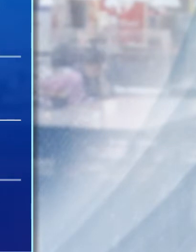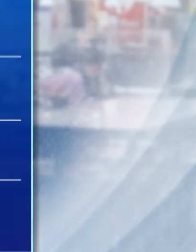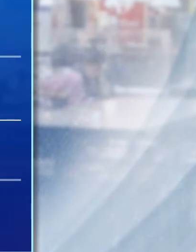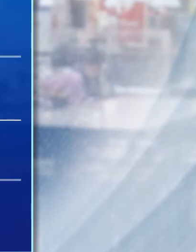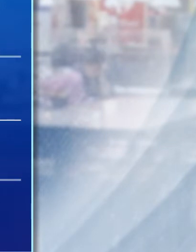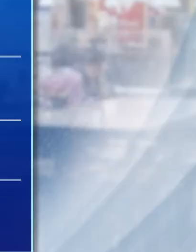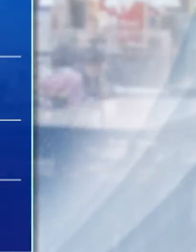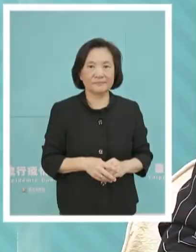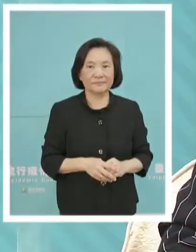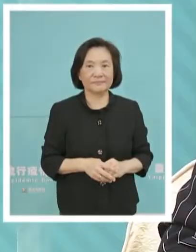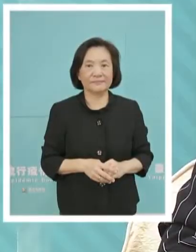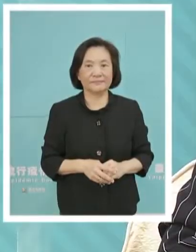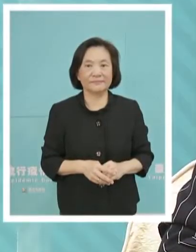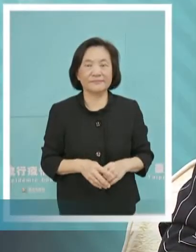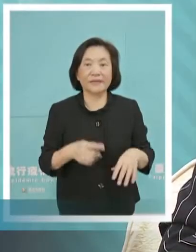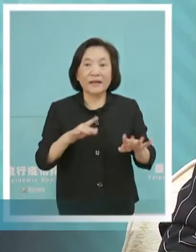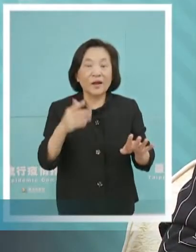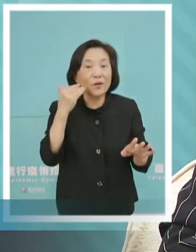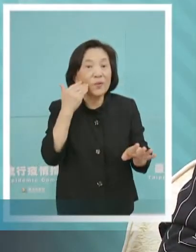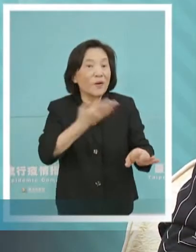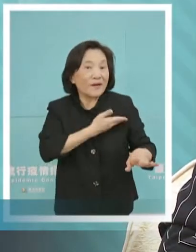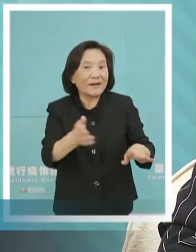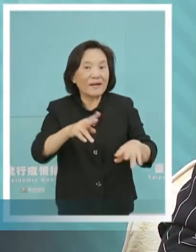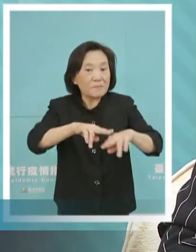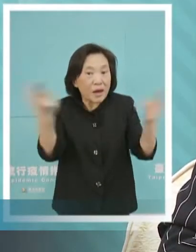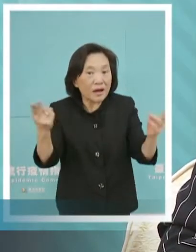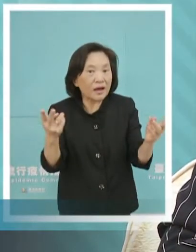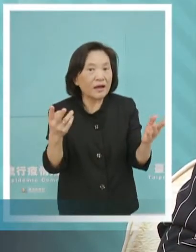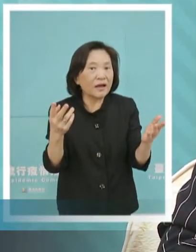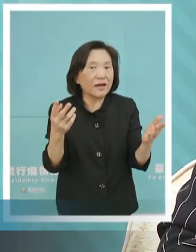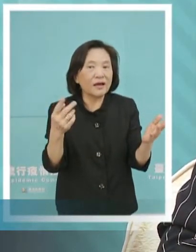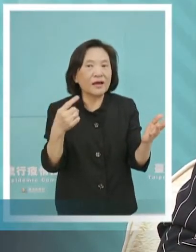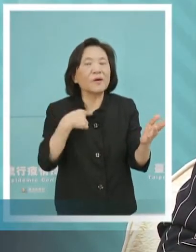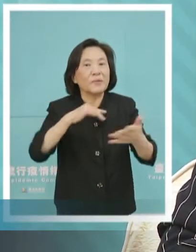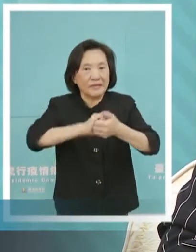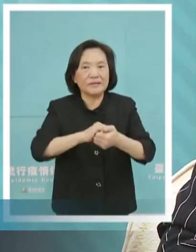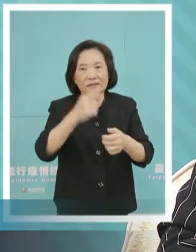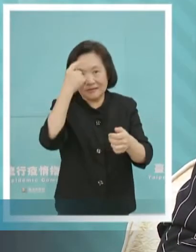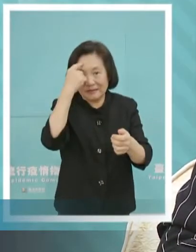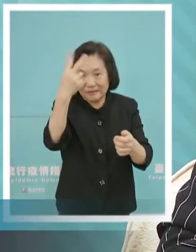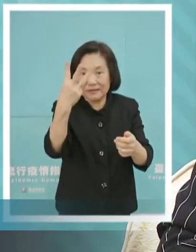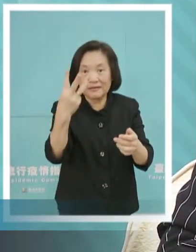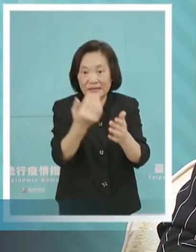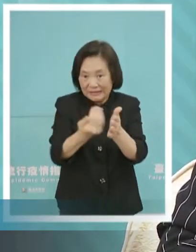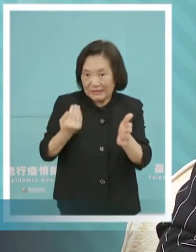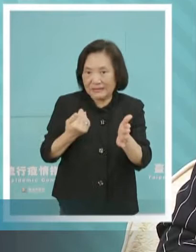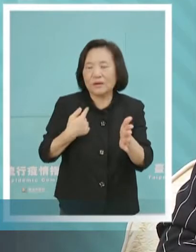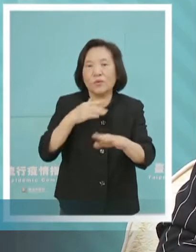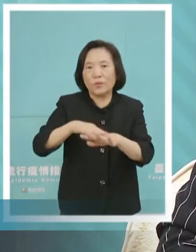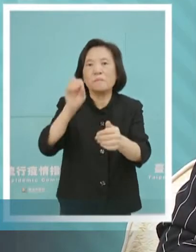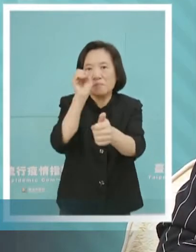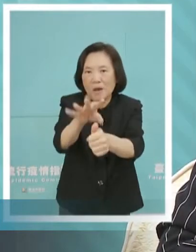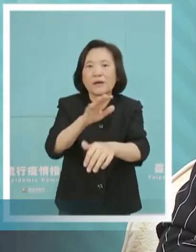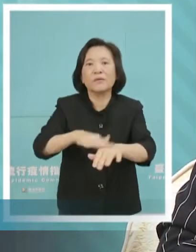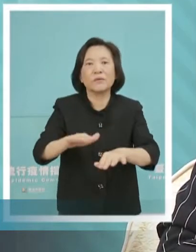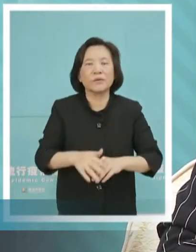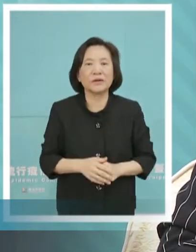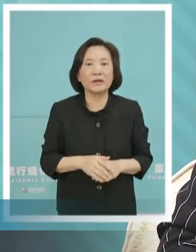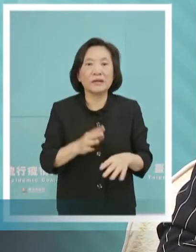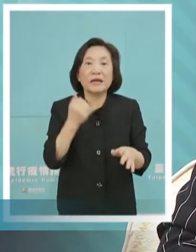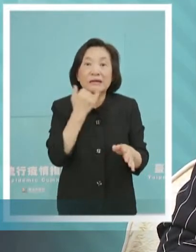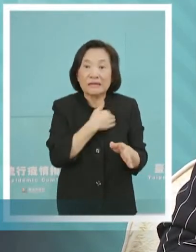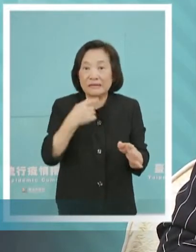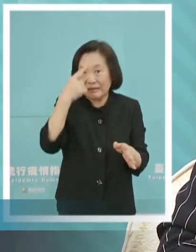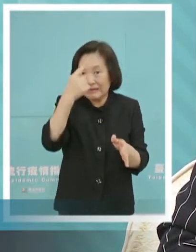下周二开放。 就算要让你开封你，我们会在3天前先讲，但是有可能在前一